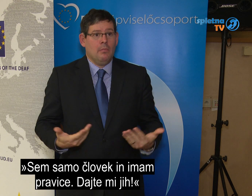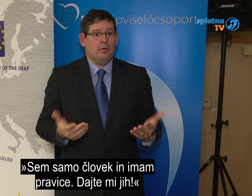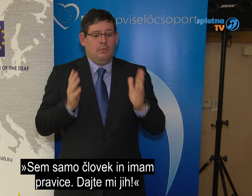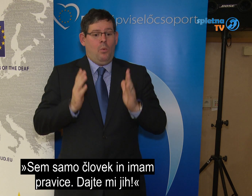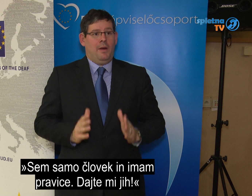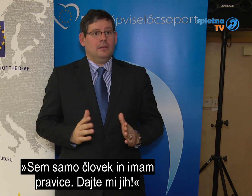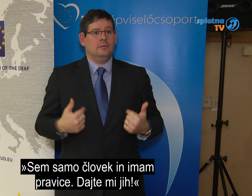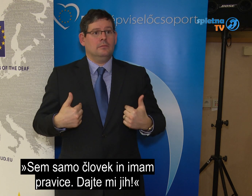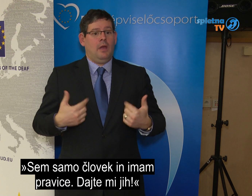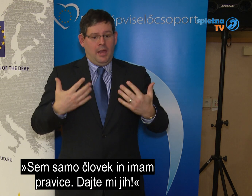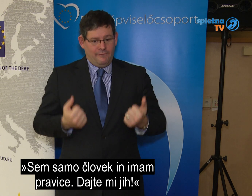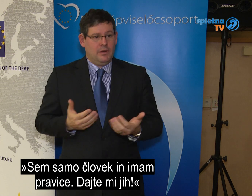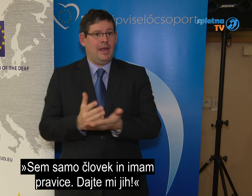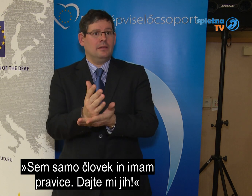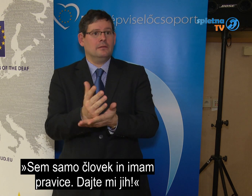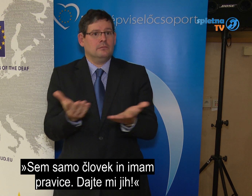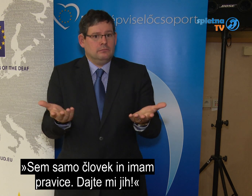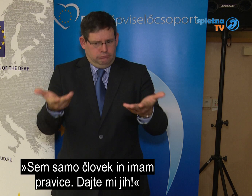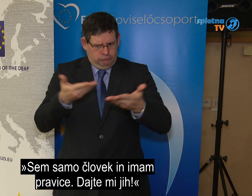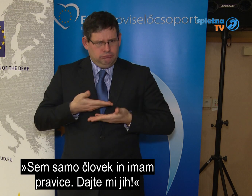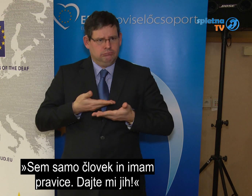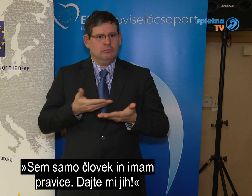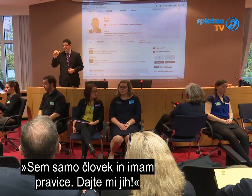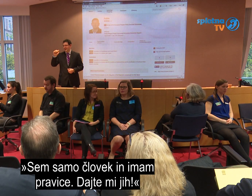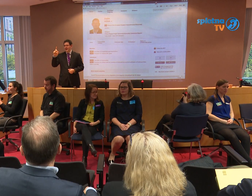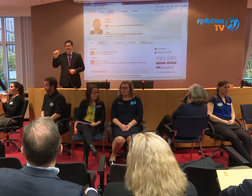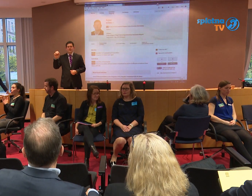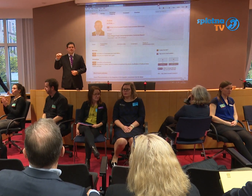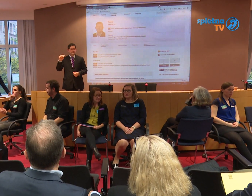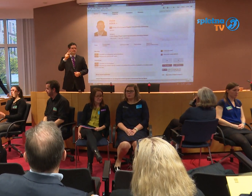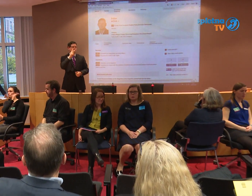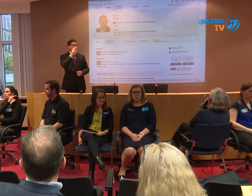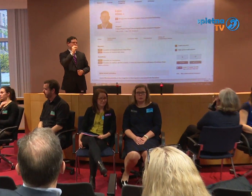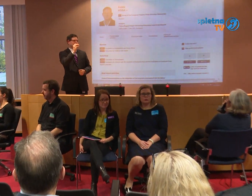examples in terms of dealing with that.